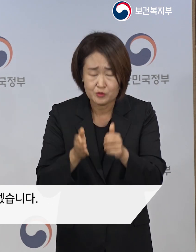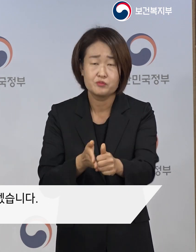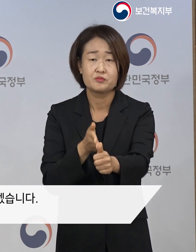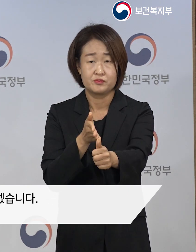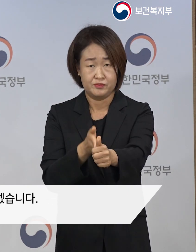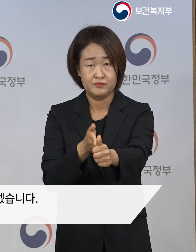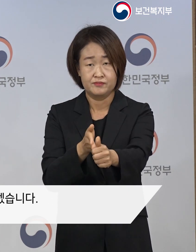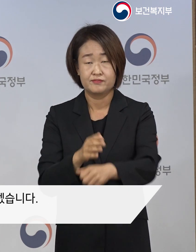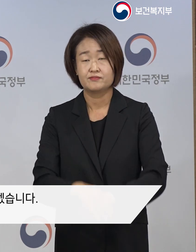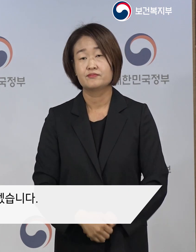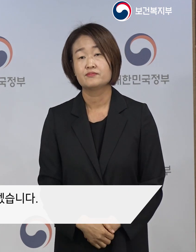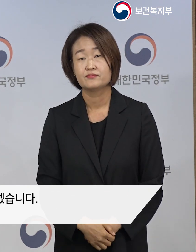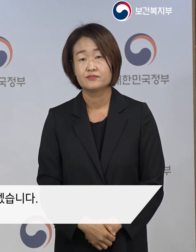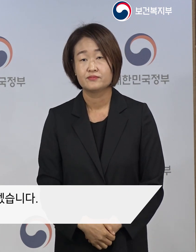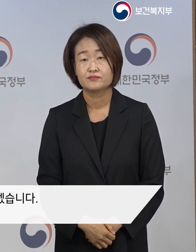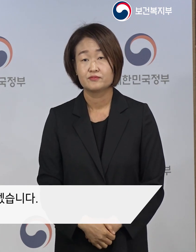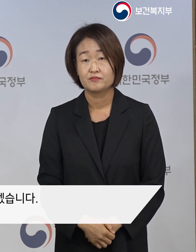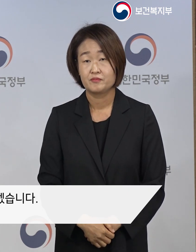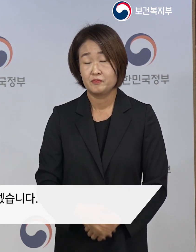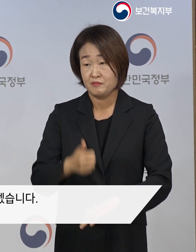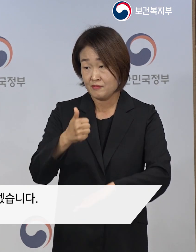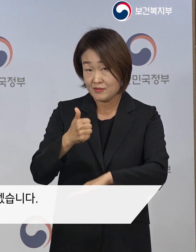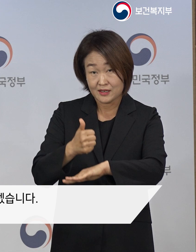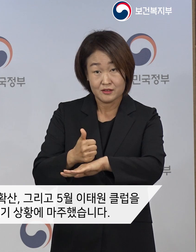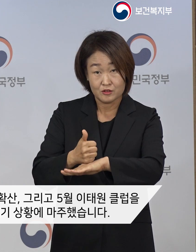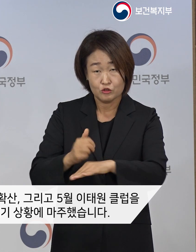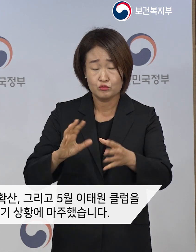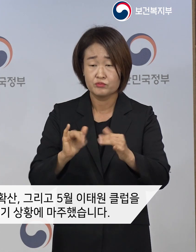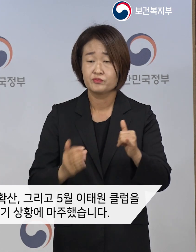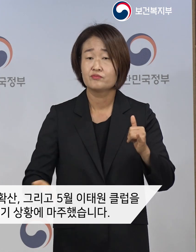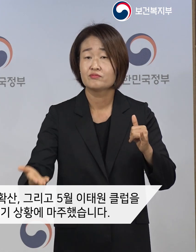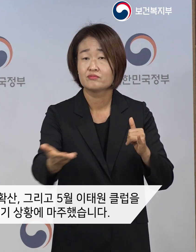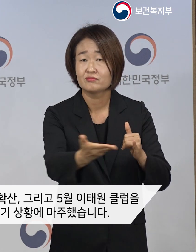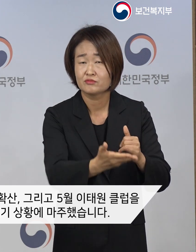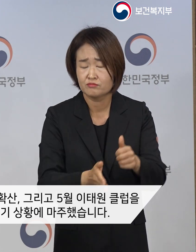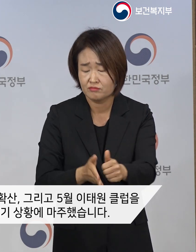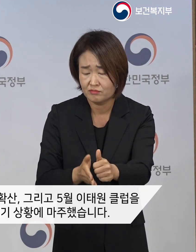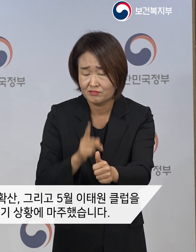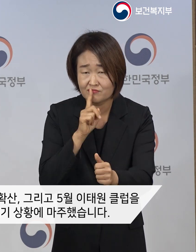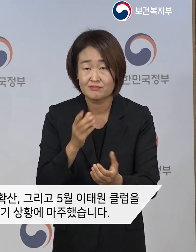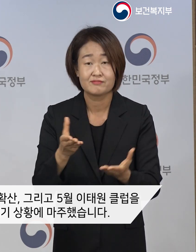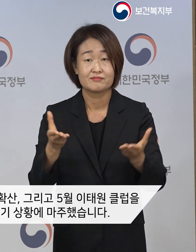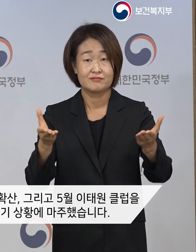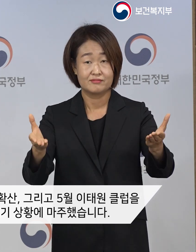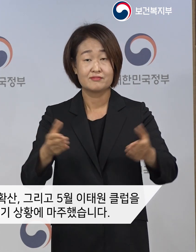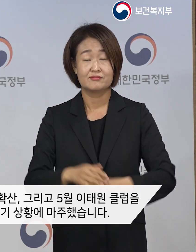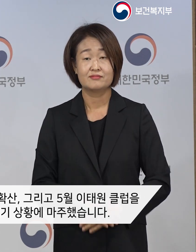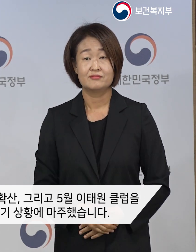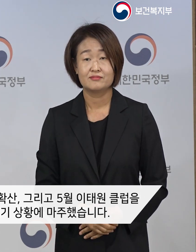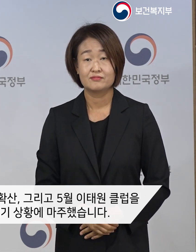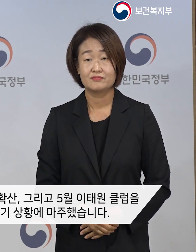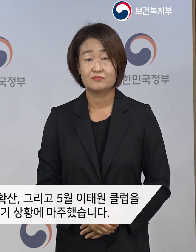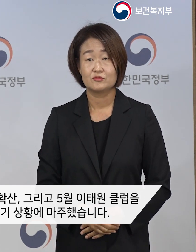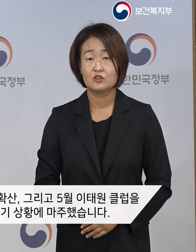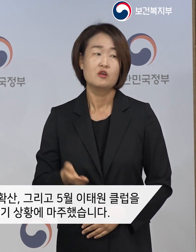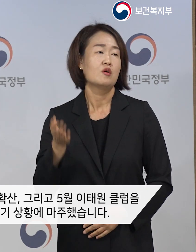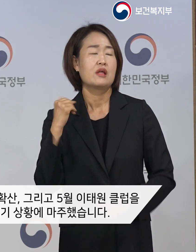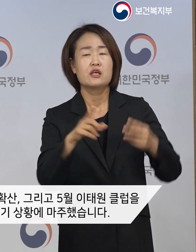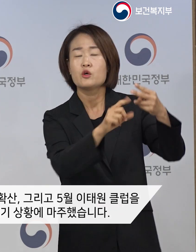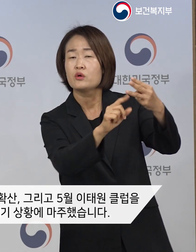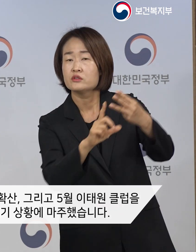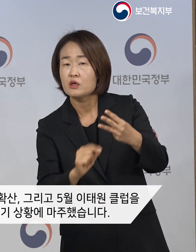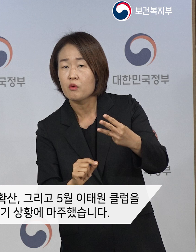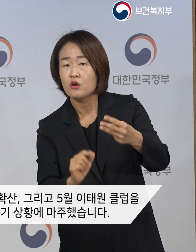마지막으로 국민들께도 당부 말씀을 드리겠습니다. 우리는 지난 2월과 3월 대구 경북에서의 확산